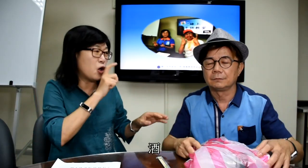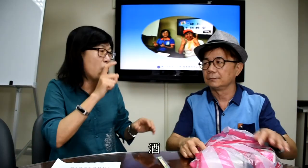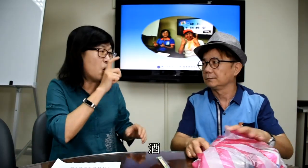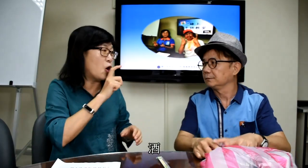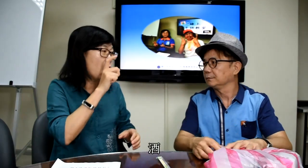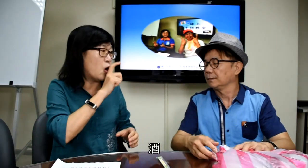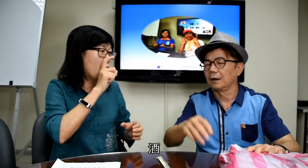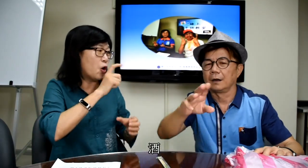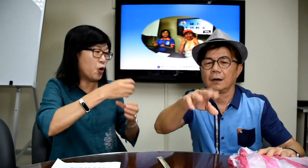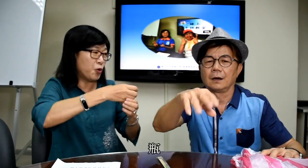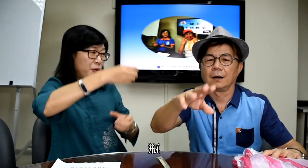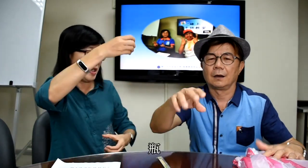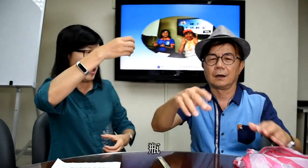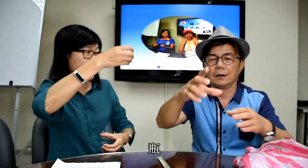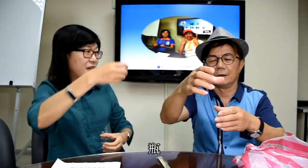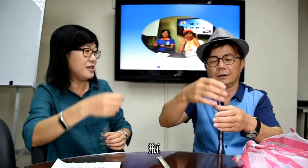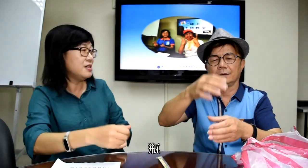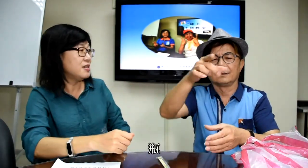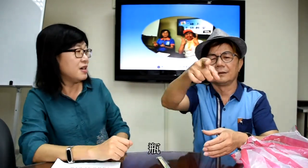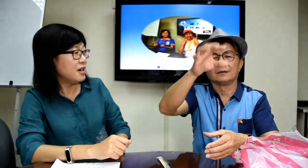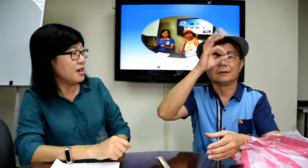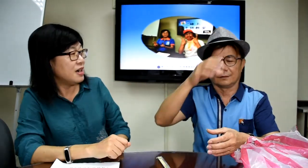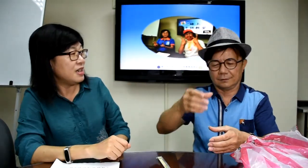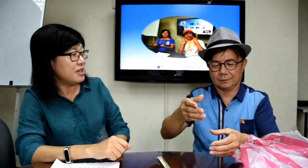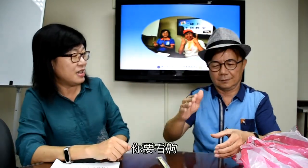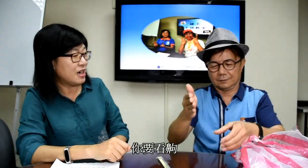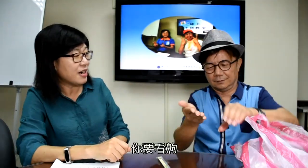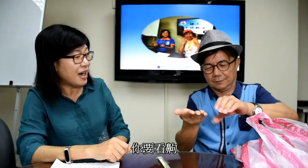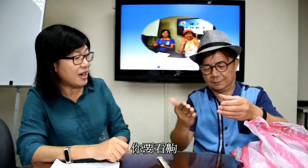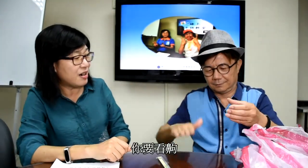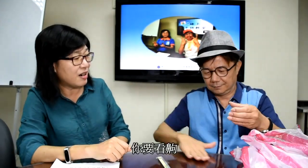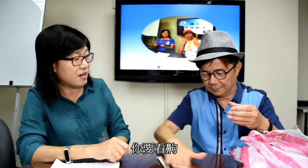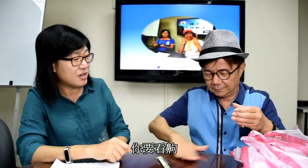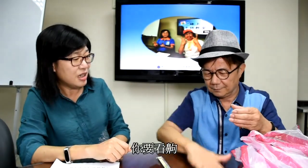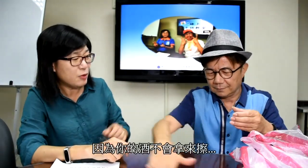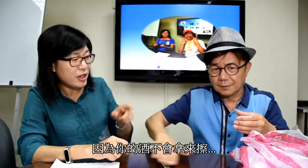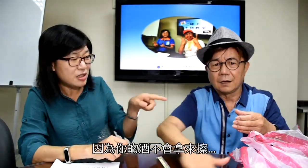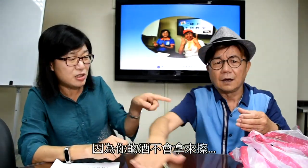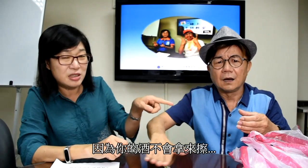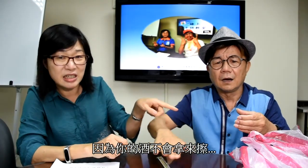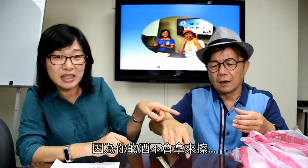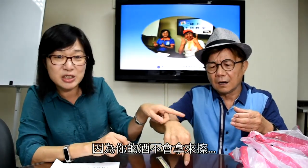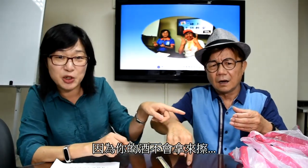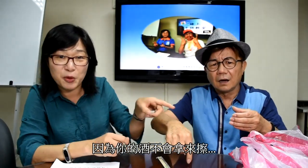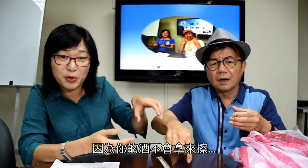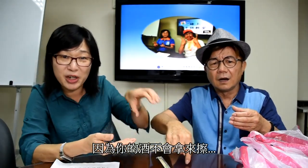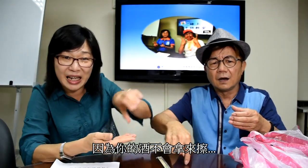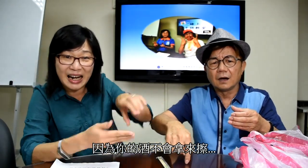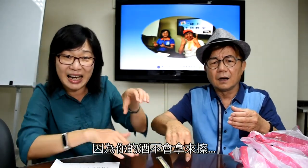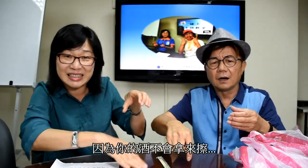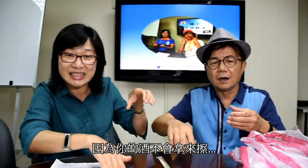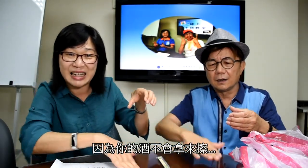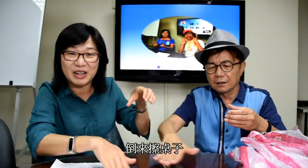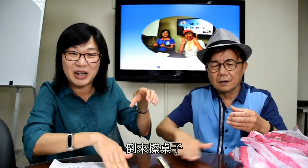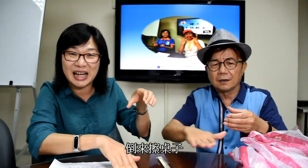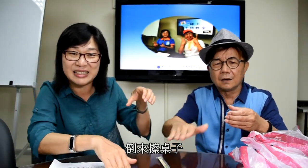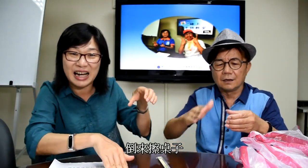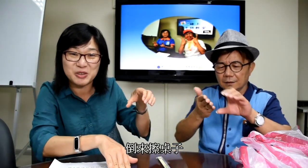酒瓶，你要看哈，因为你的酒不会拿来擦，倒来擦桌